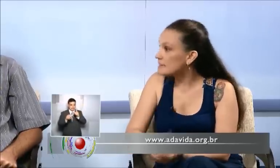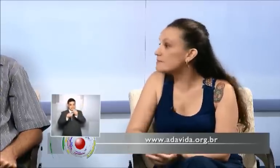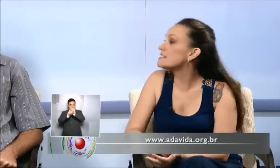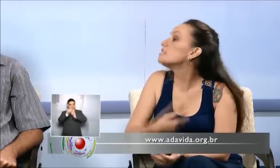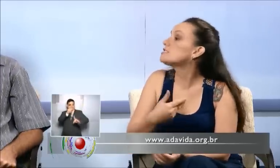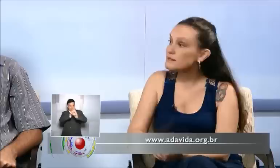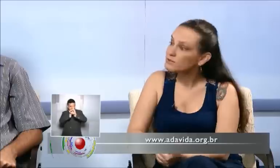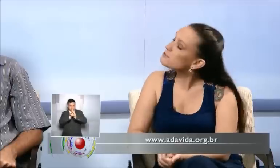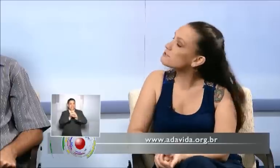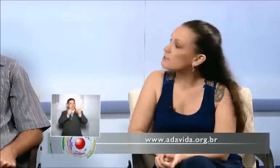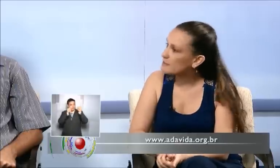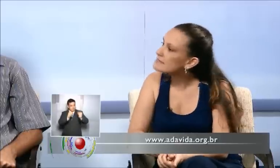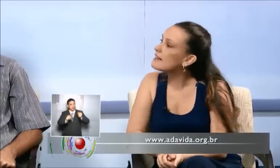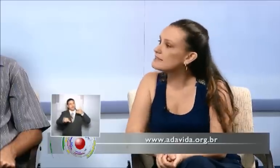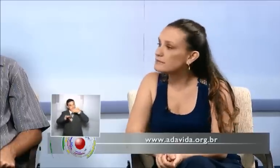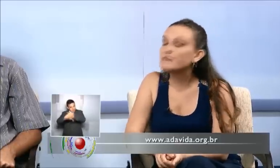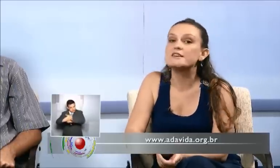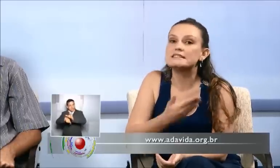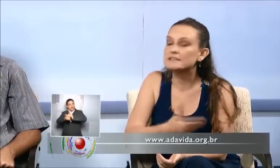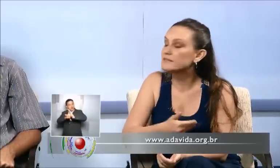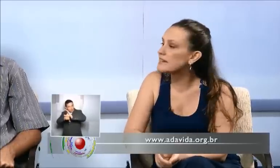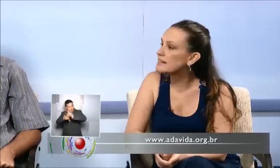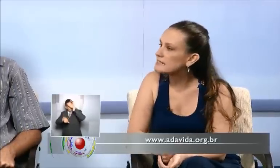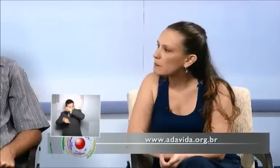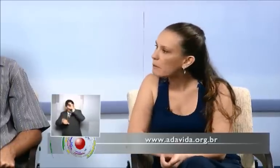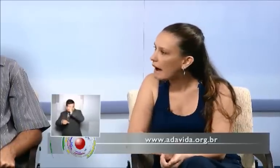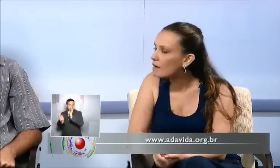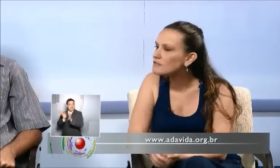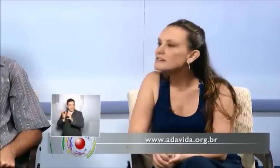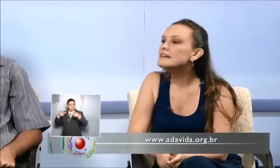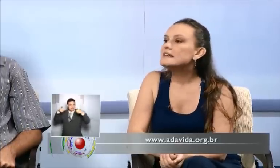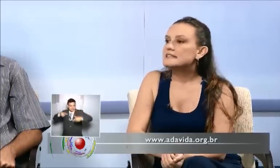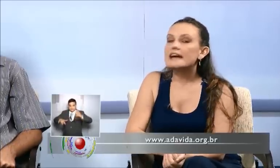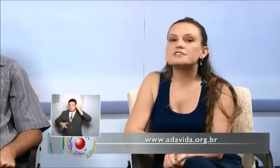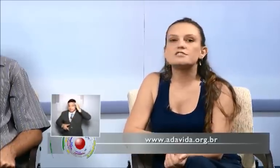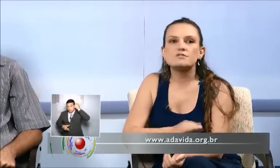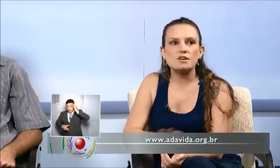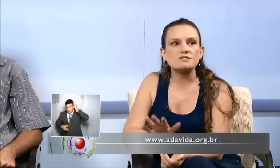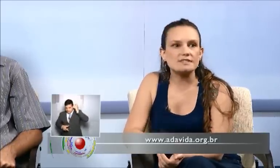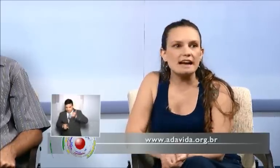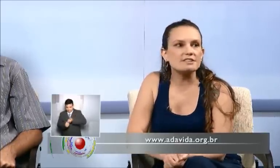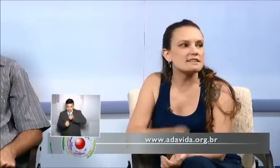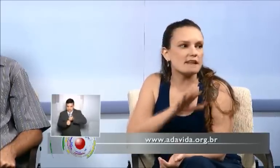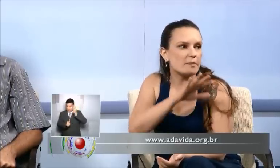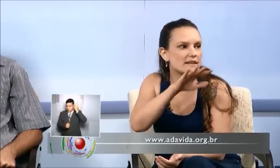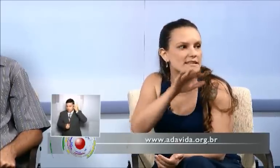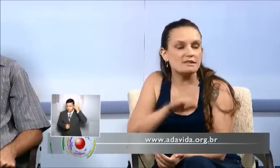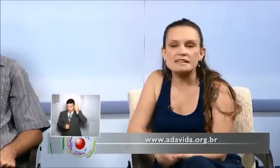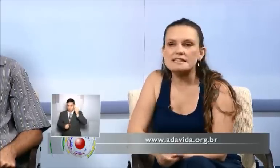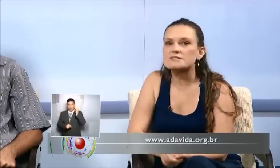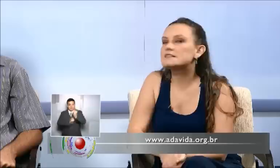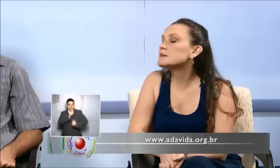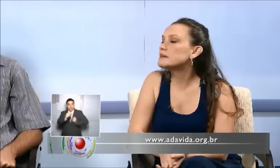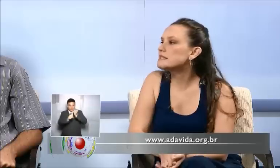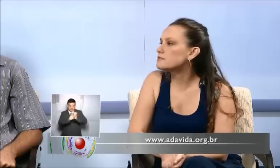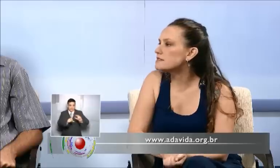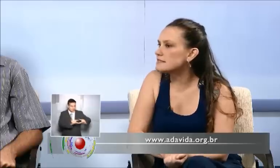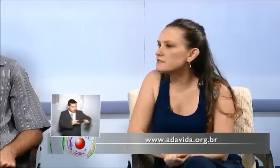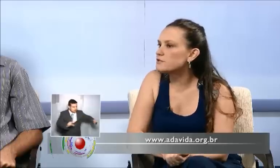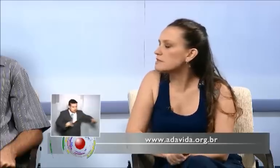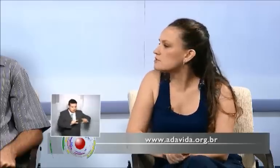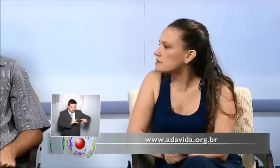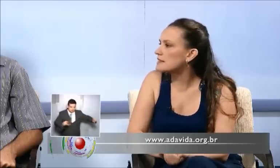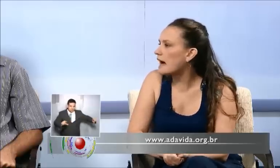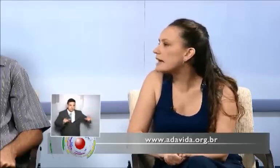aprender Libras, a gente tem os cursos de Libras lá também, fica em Santo André, aqui em São Paulo, né? A gente no nosso site que tá aparecendo o endereço aí também tem todas